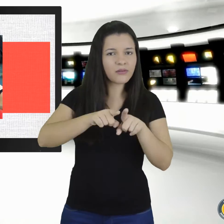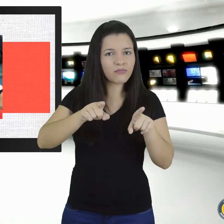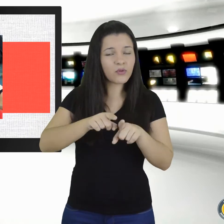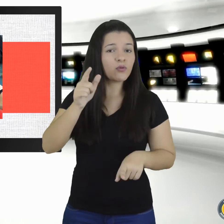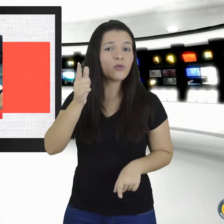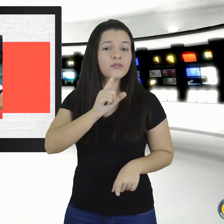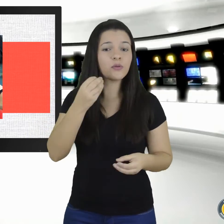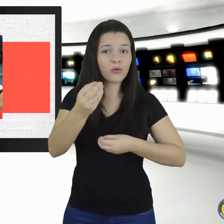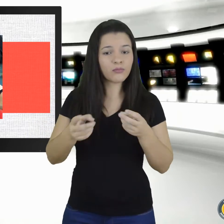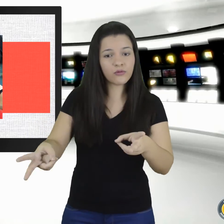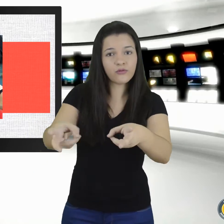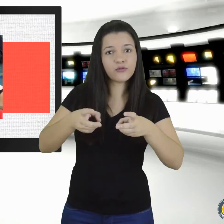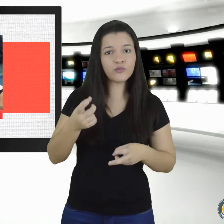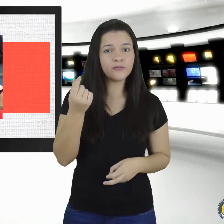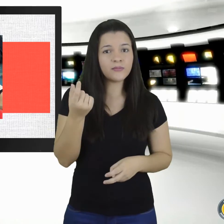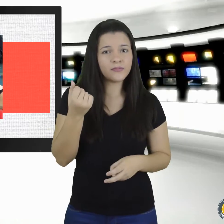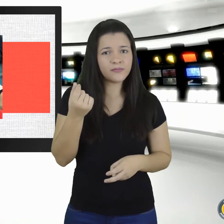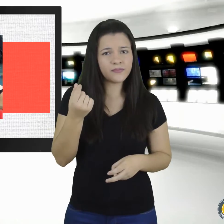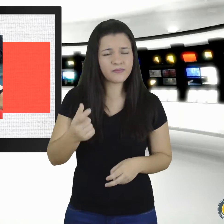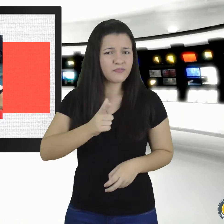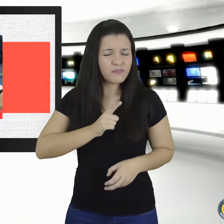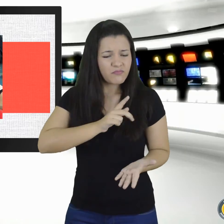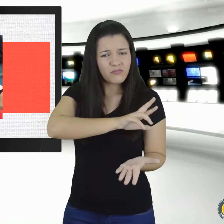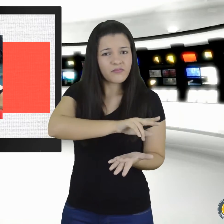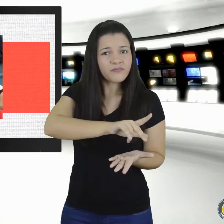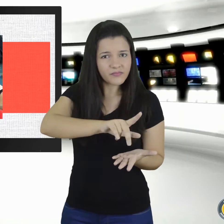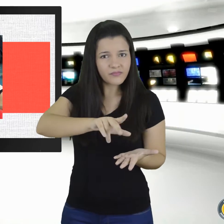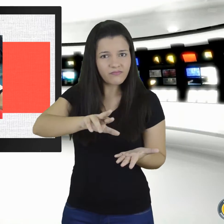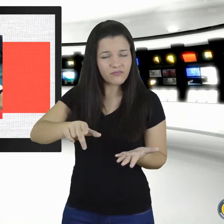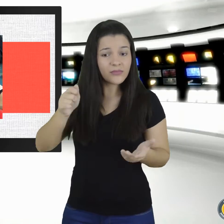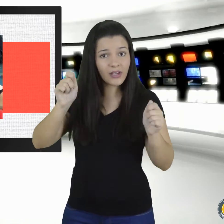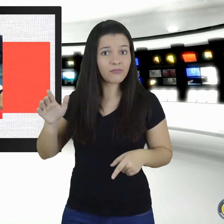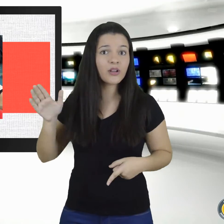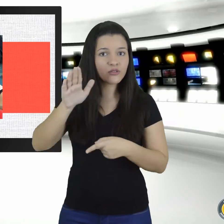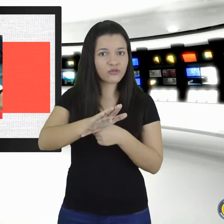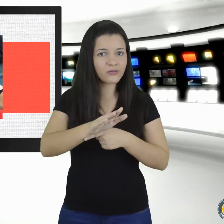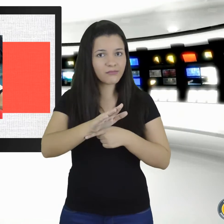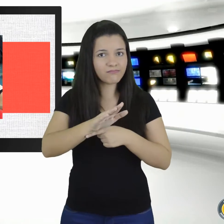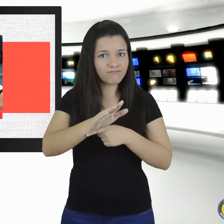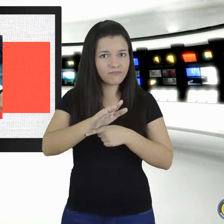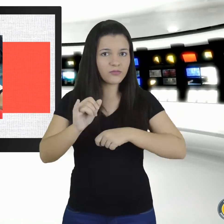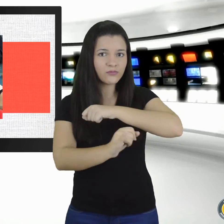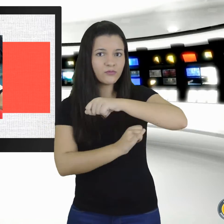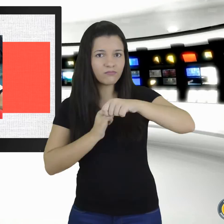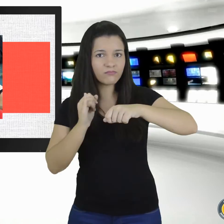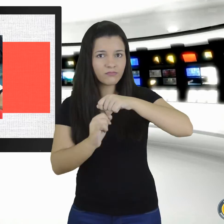de captação de recursos. Existem várias formas de ajudar a instituição. Ver no